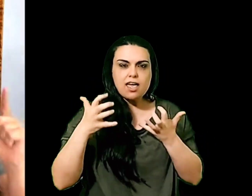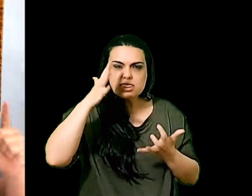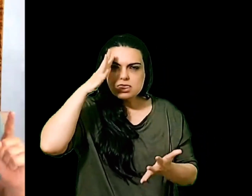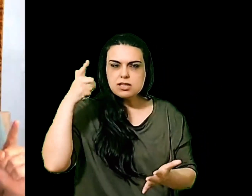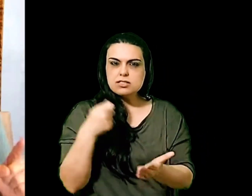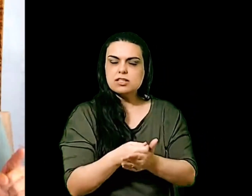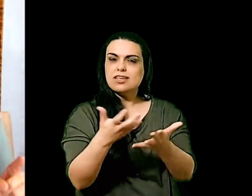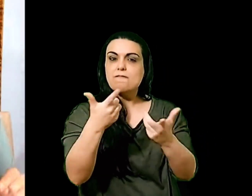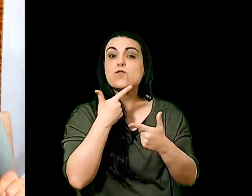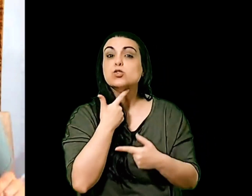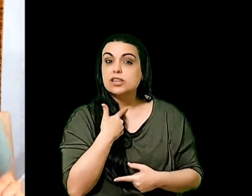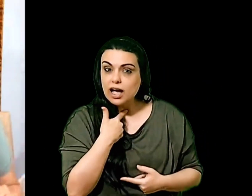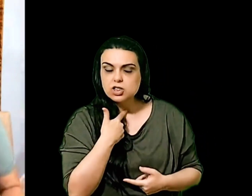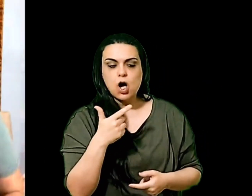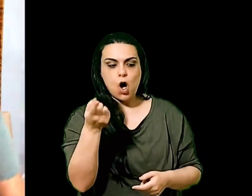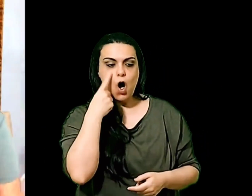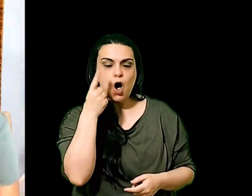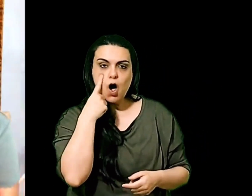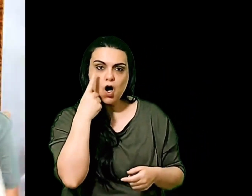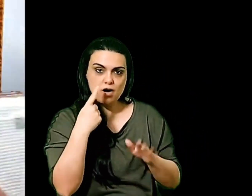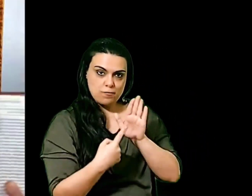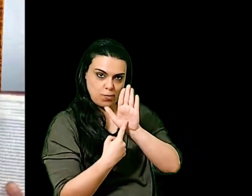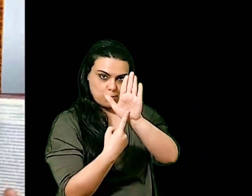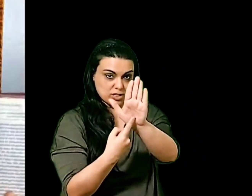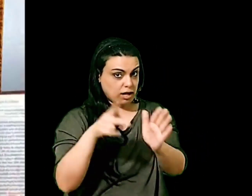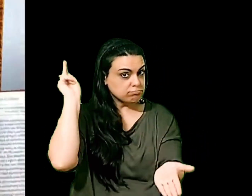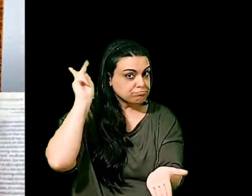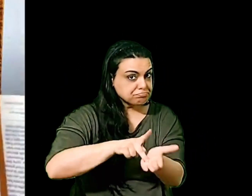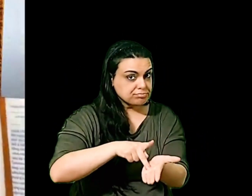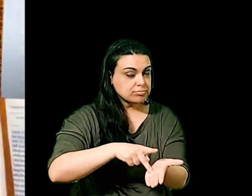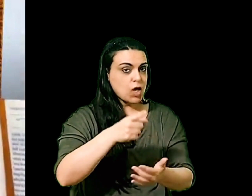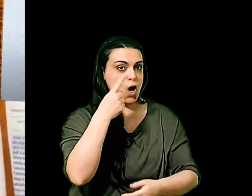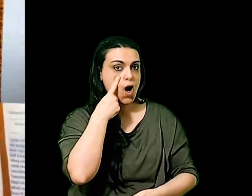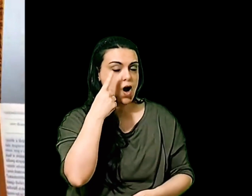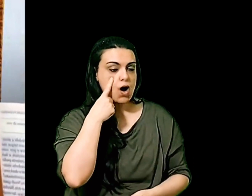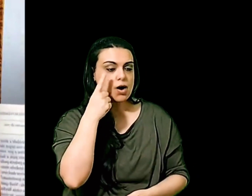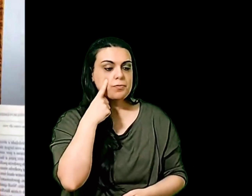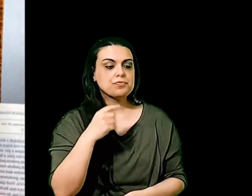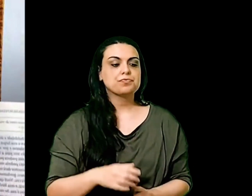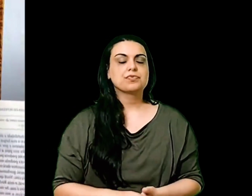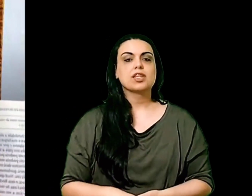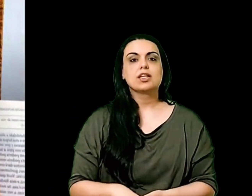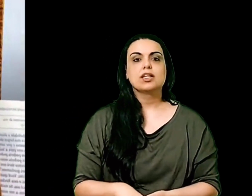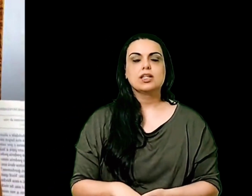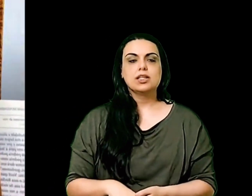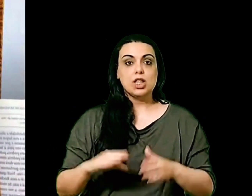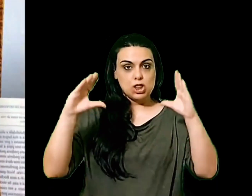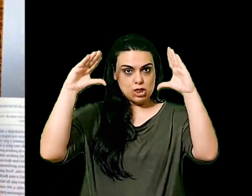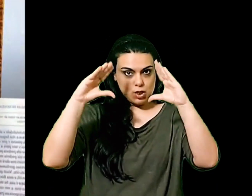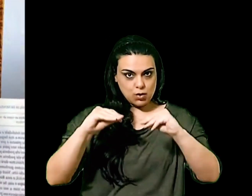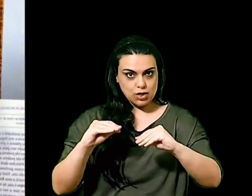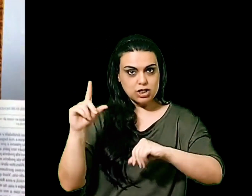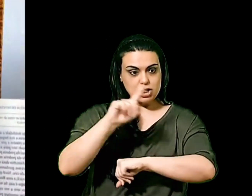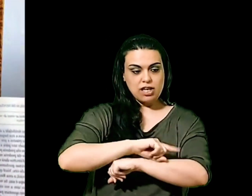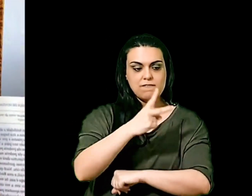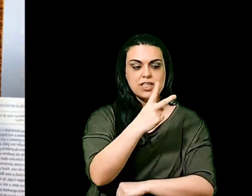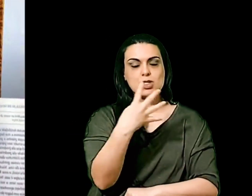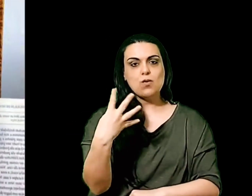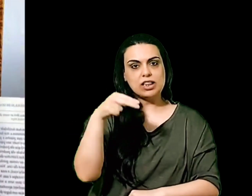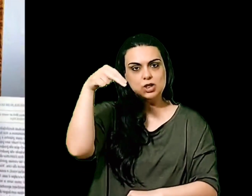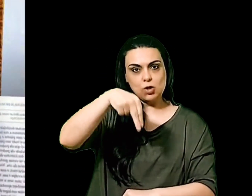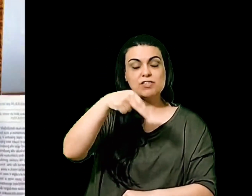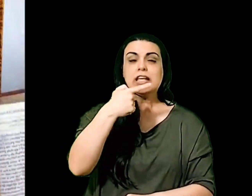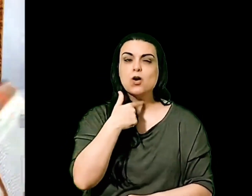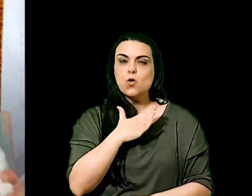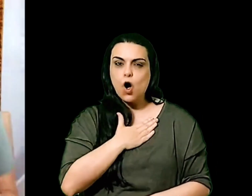tem disposição, eu abri aqui, ó, vou colocar bem aqui para vocês verem que é verdade, ó. Noite